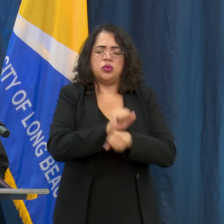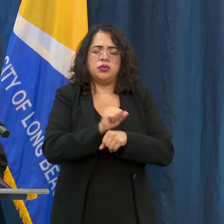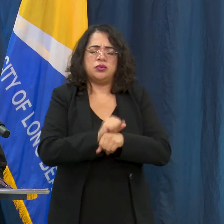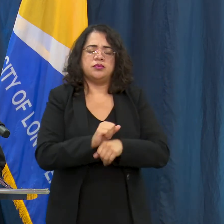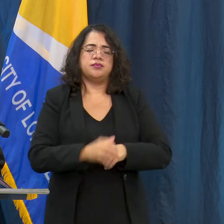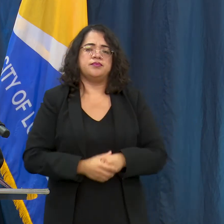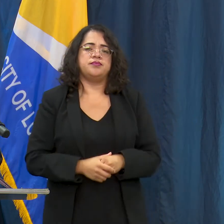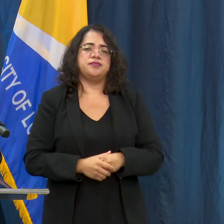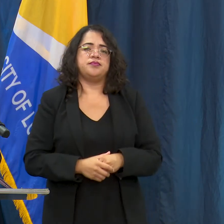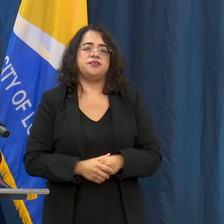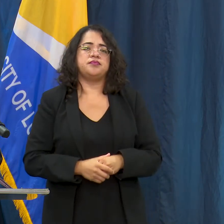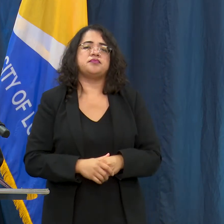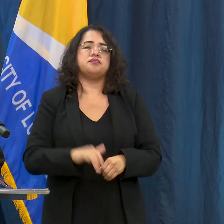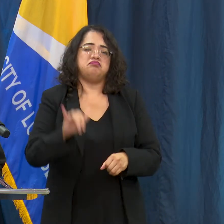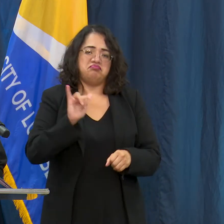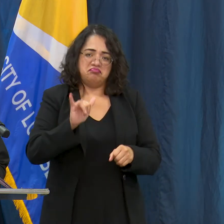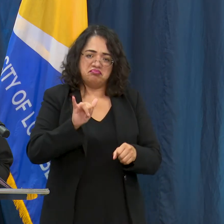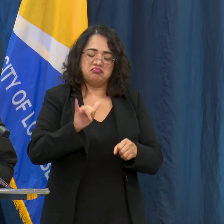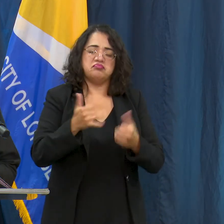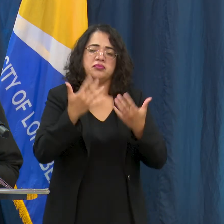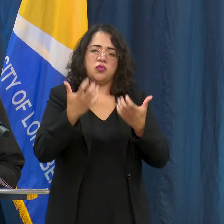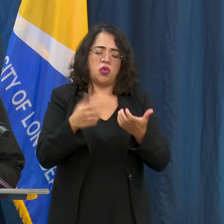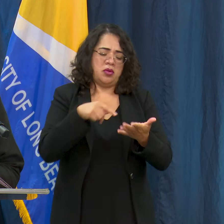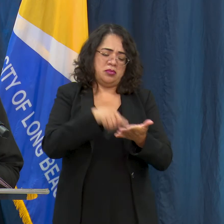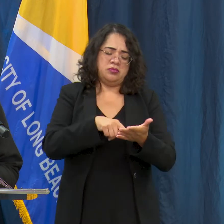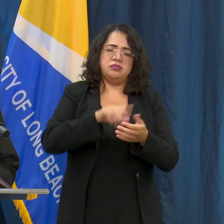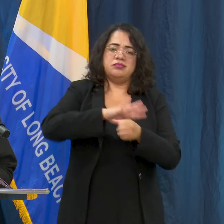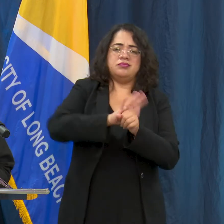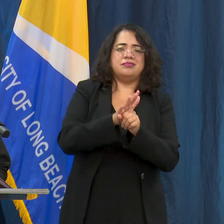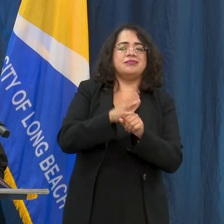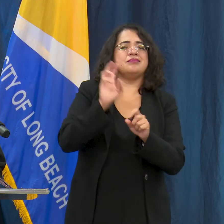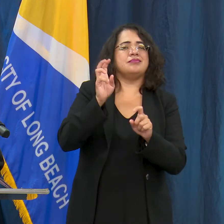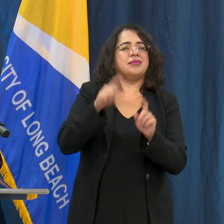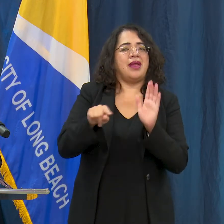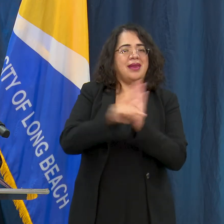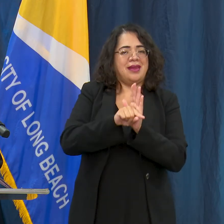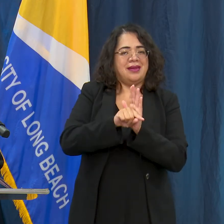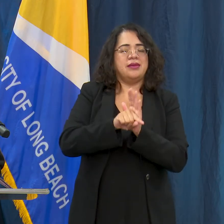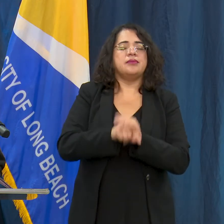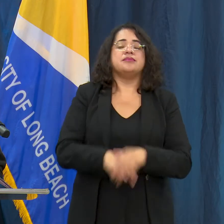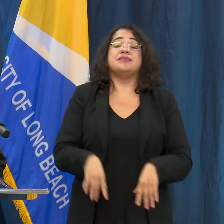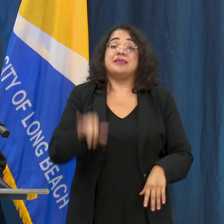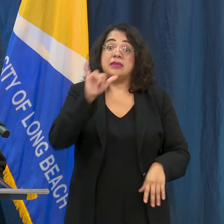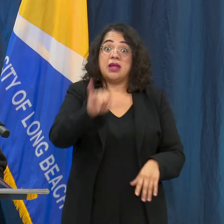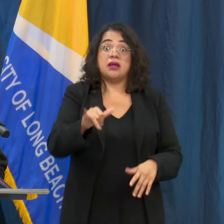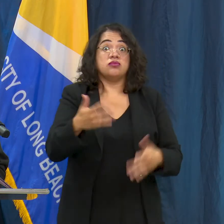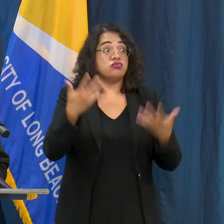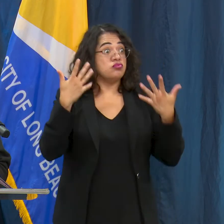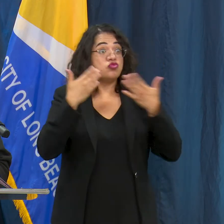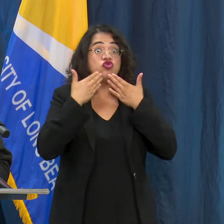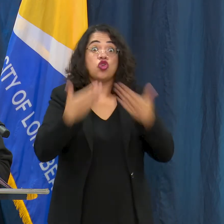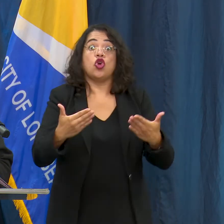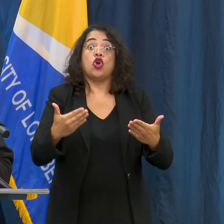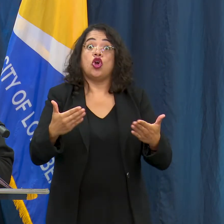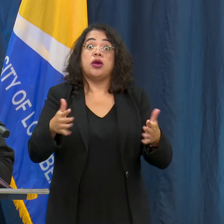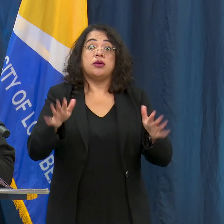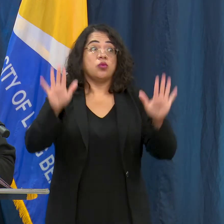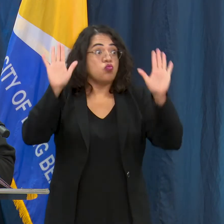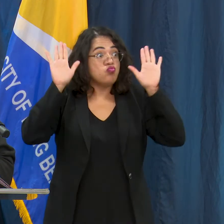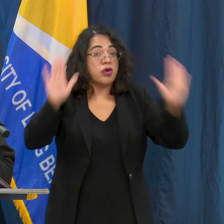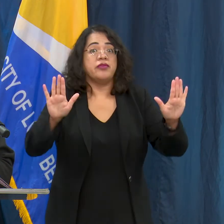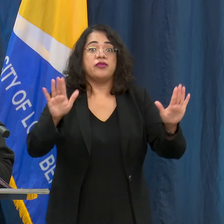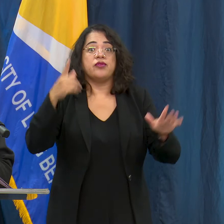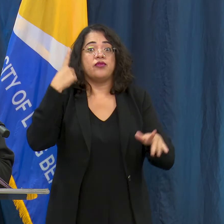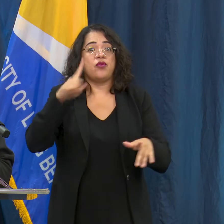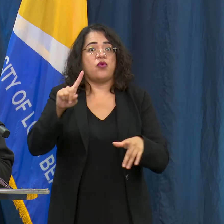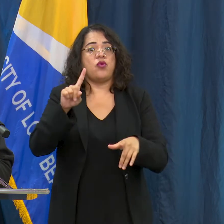de coronavirus antes de regresar al trabajo. Queremos reiterar que esta práctica no se indica en la